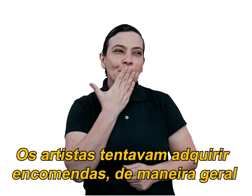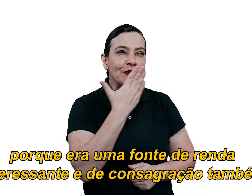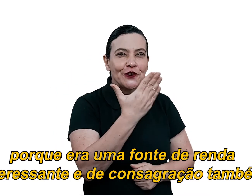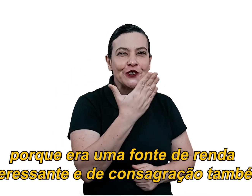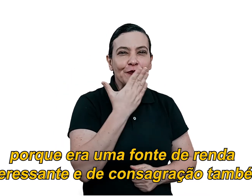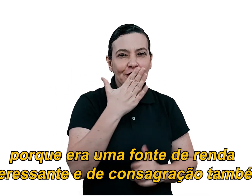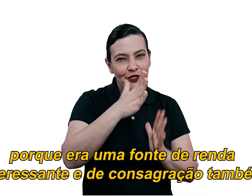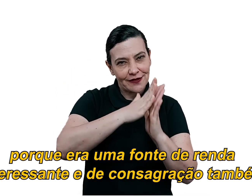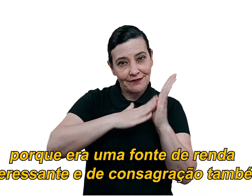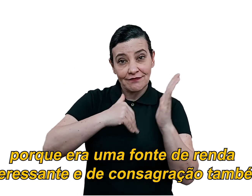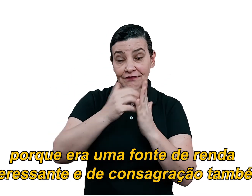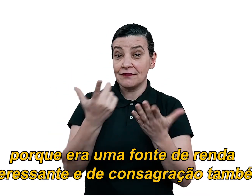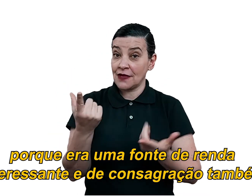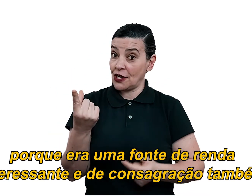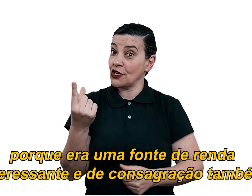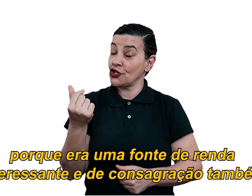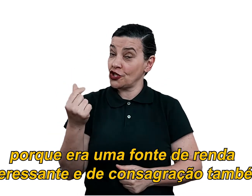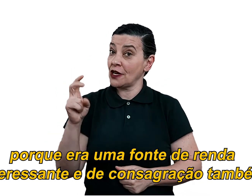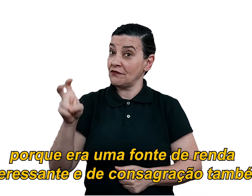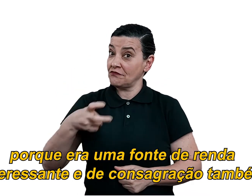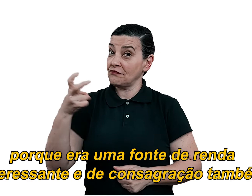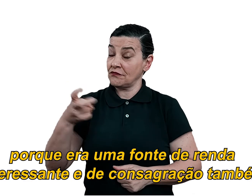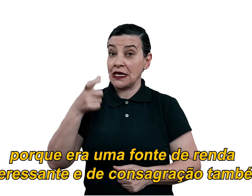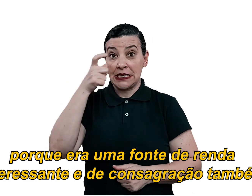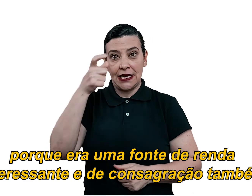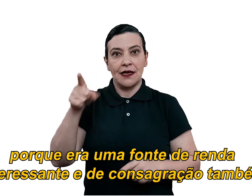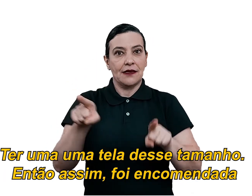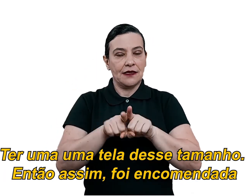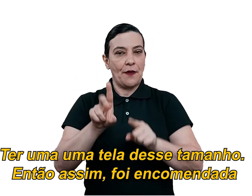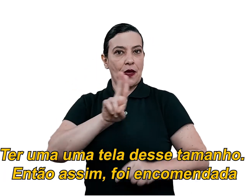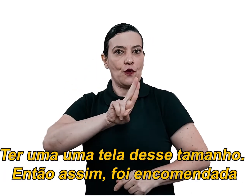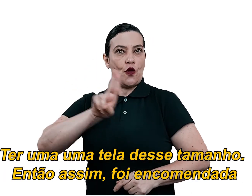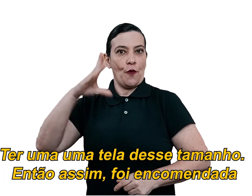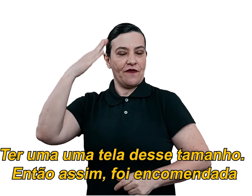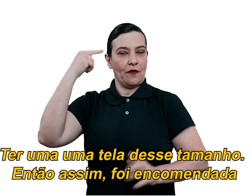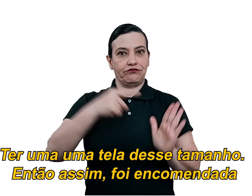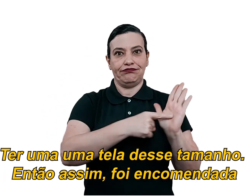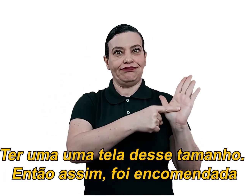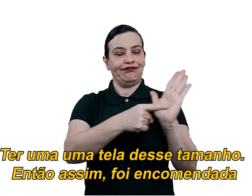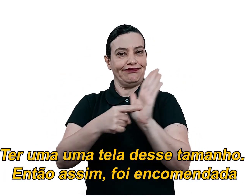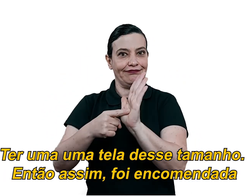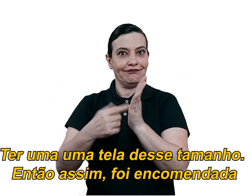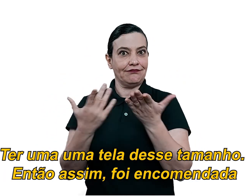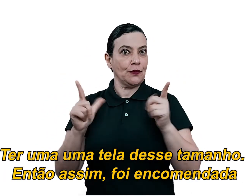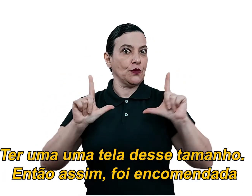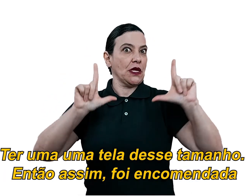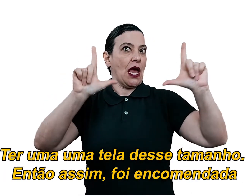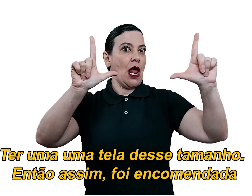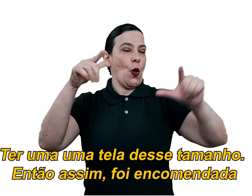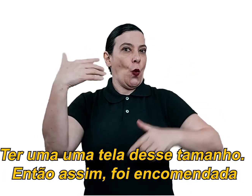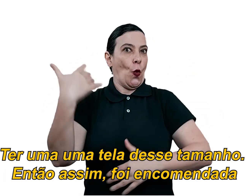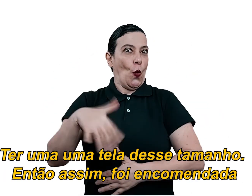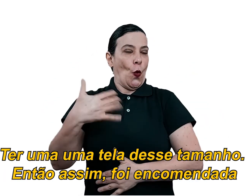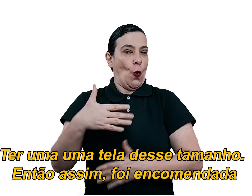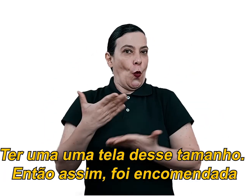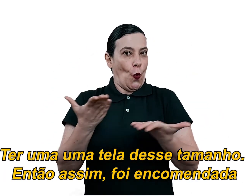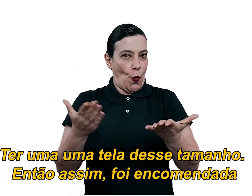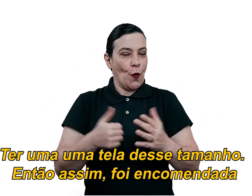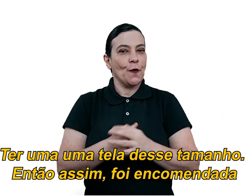era uma fonte de renda interessante, de consagração também, né? Ter uma tela ter uma tela desse tamanho. Então, assim, foi